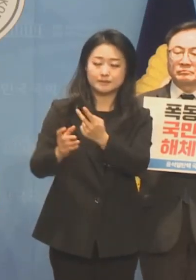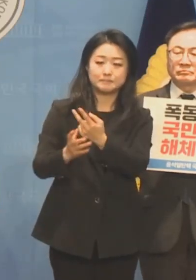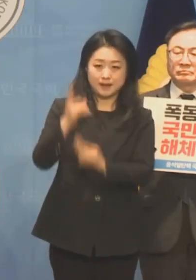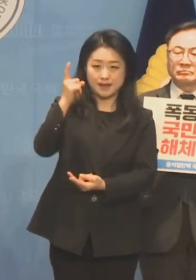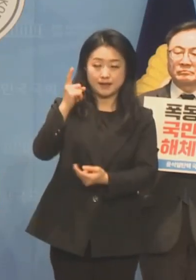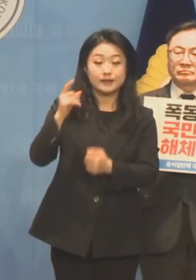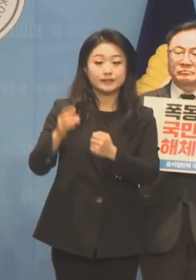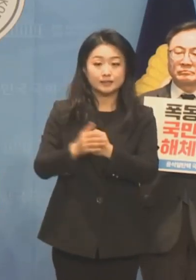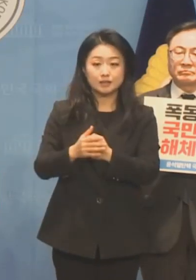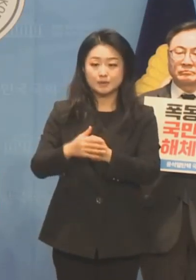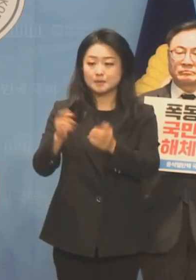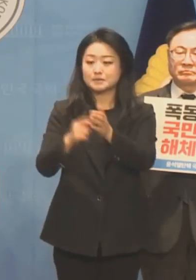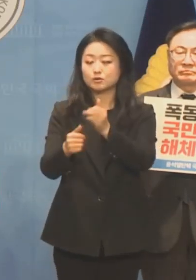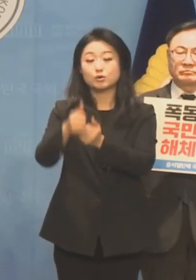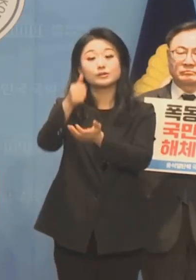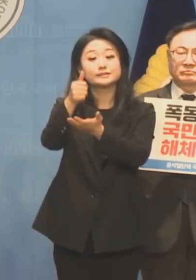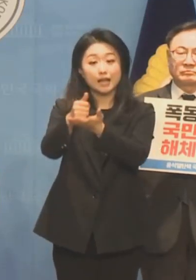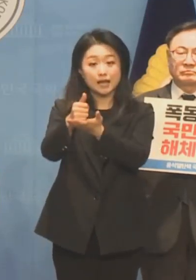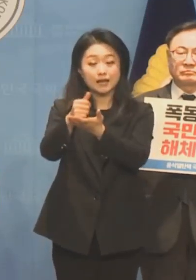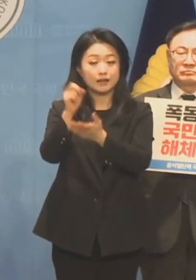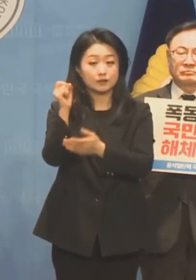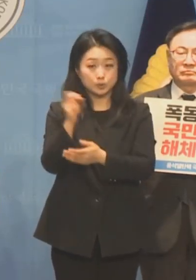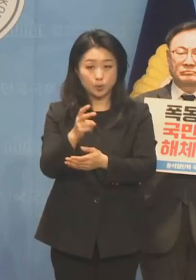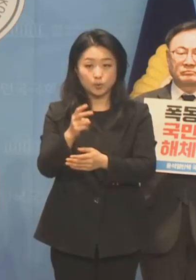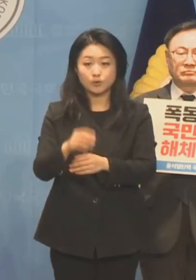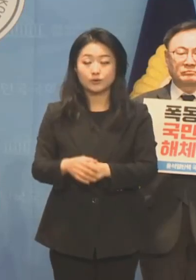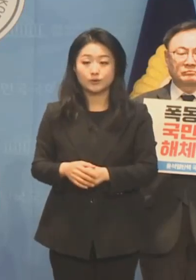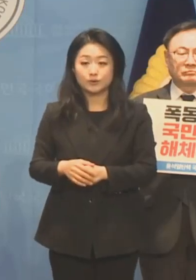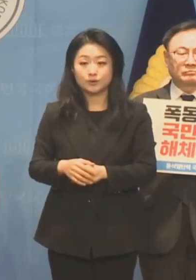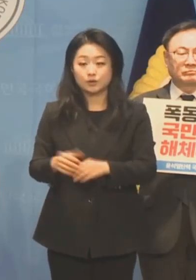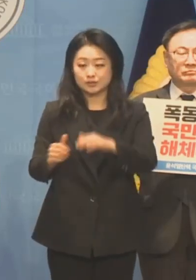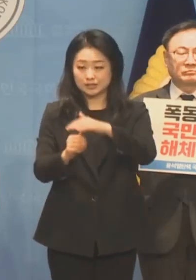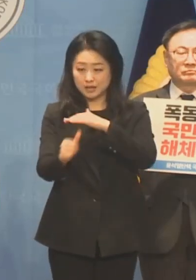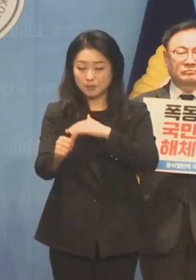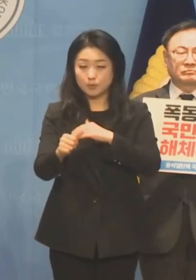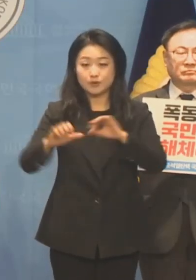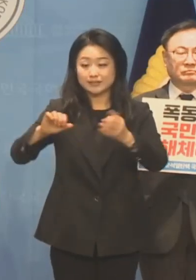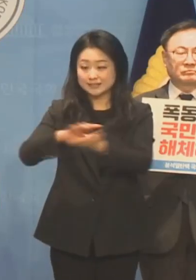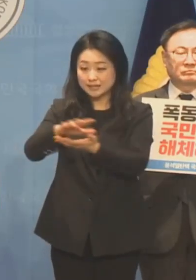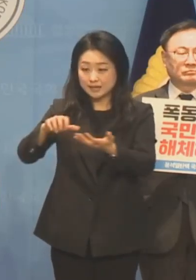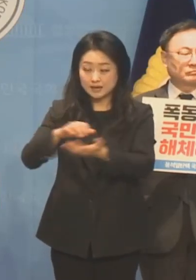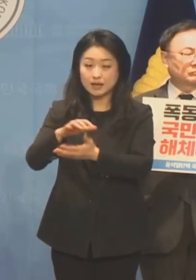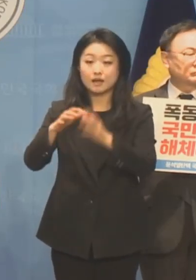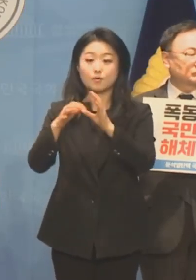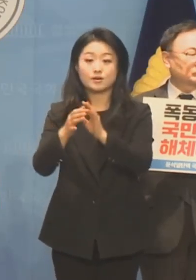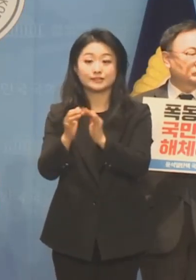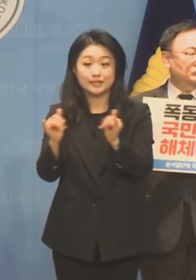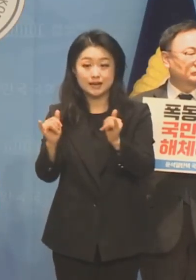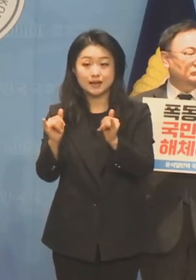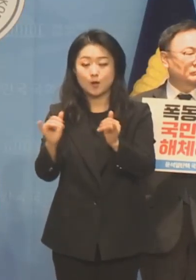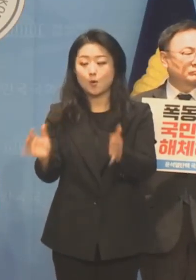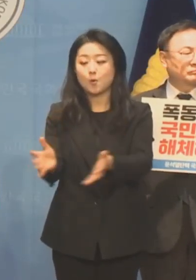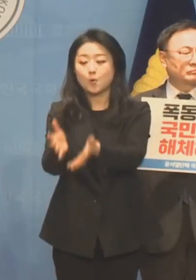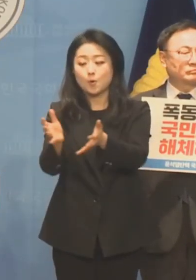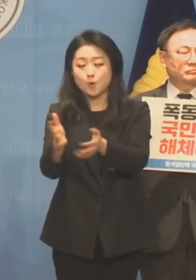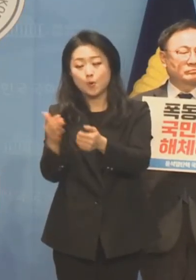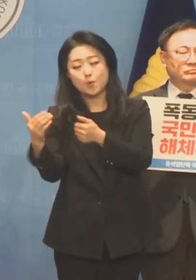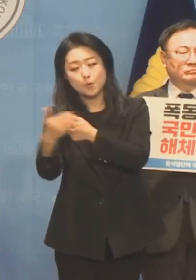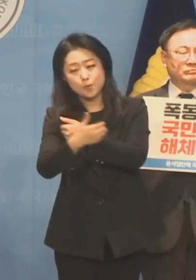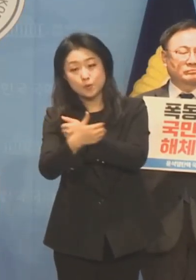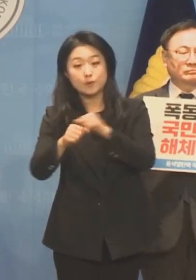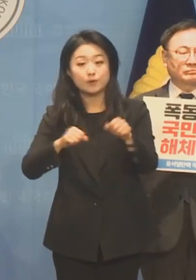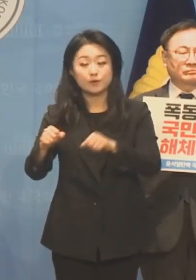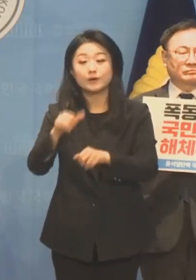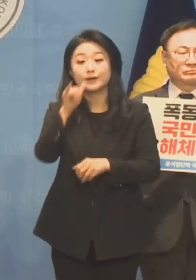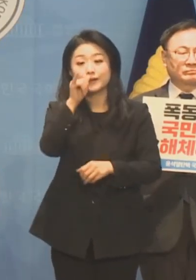권영세 비상대책위원장을 비롯해서 당 지도부가 내란 세력과 폭동 세력을 선동하고 비호하는 데